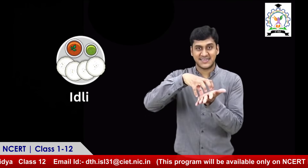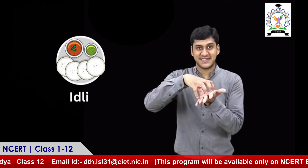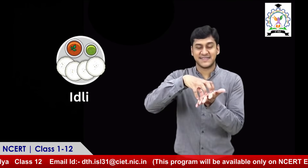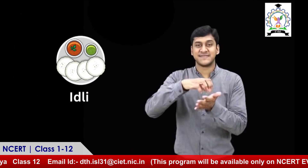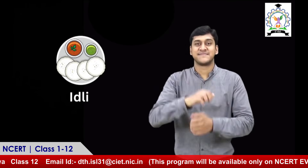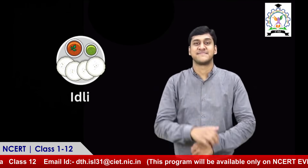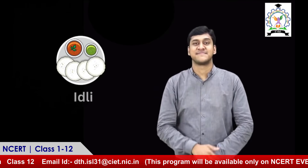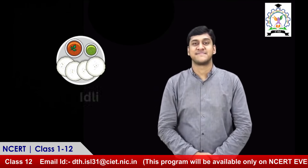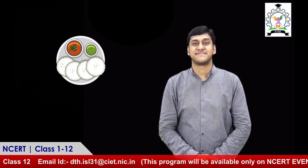इडली।